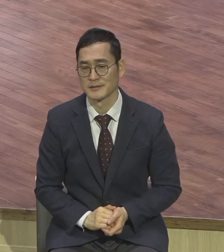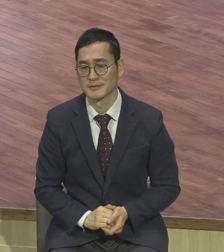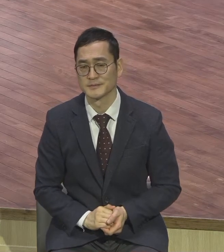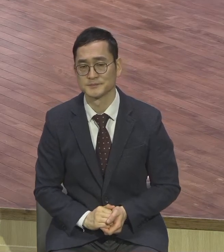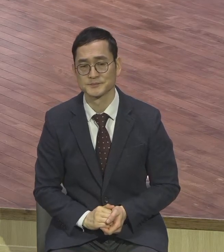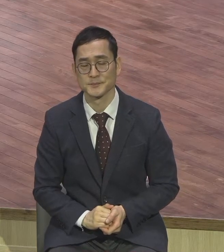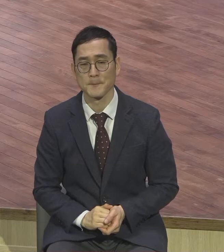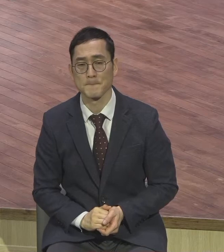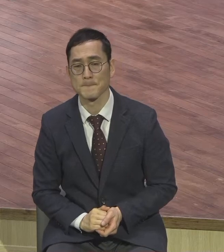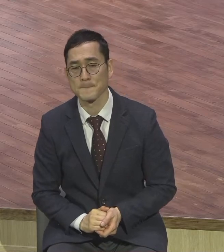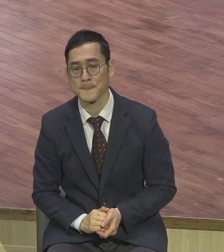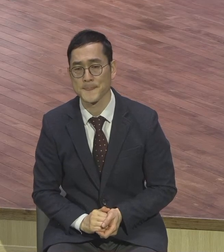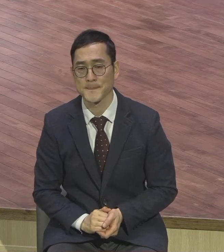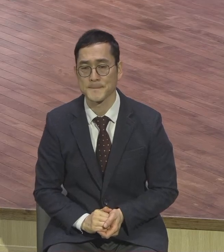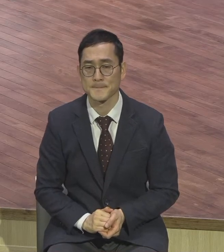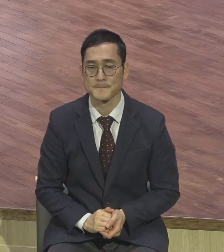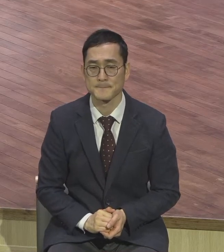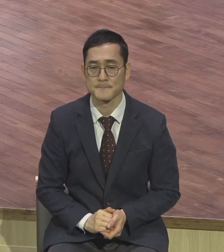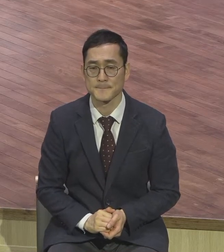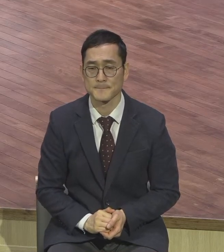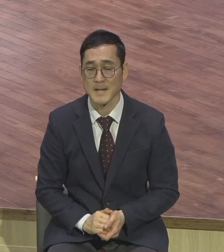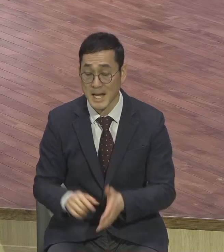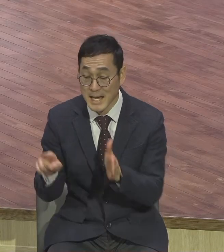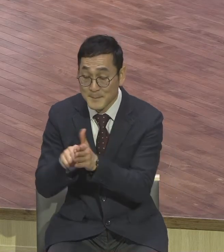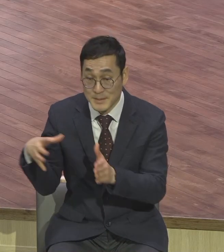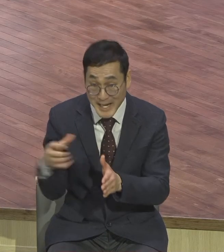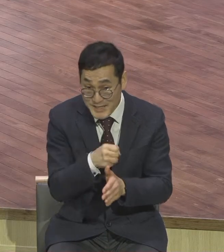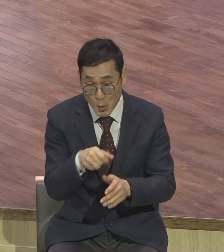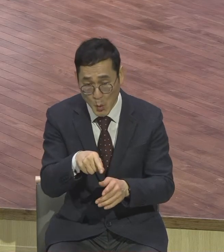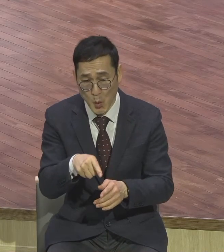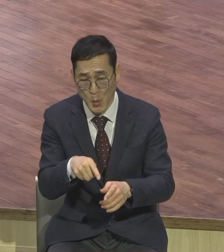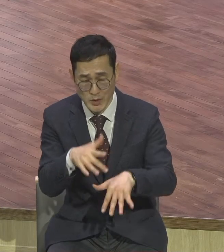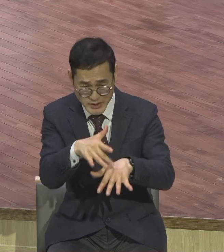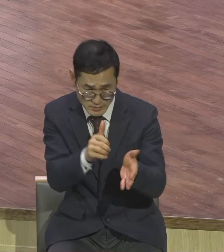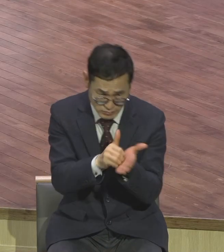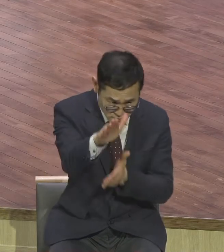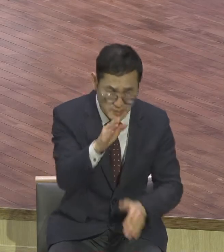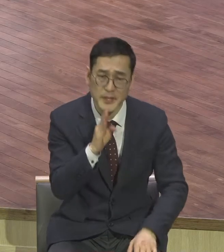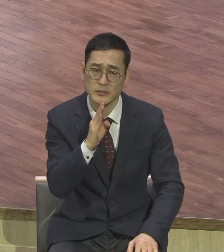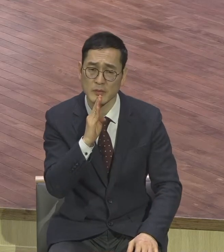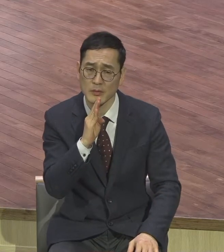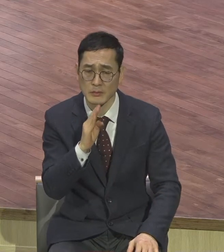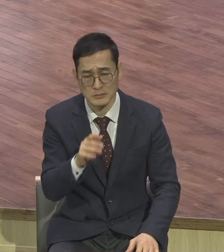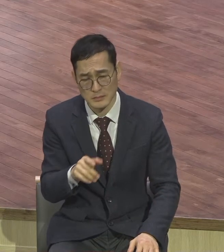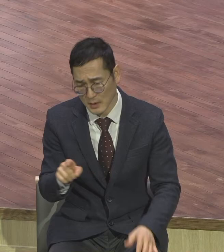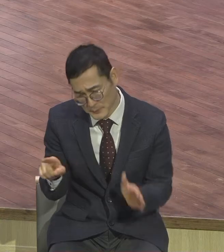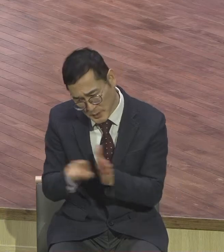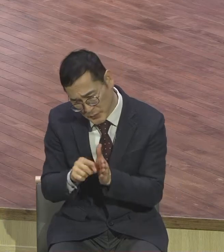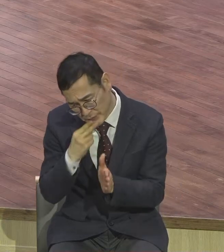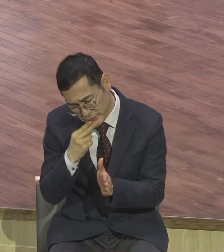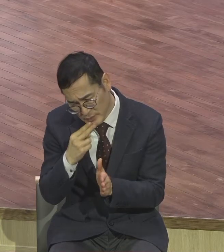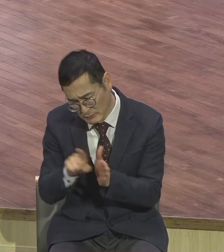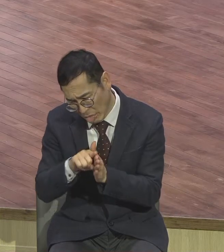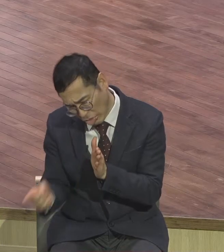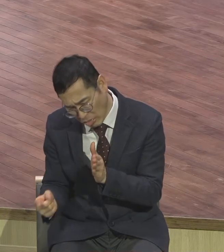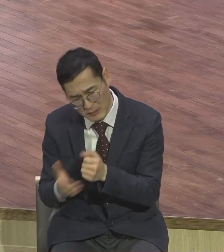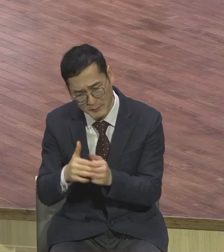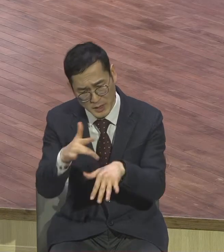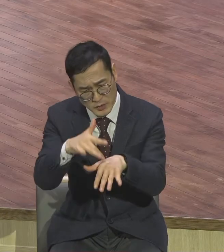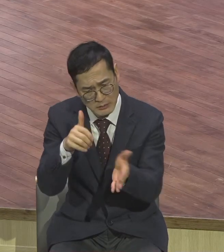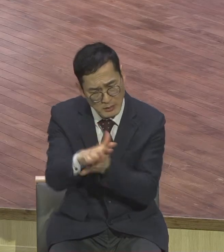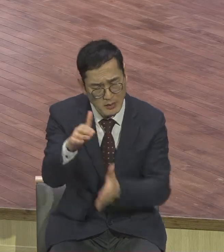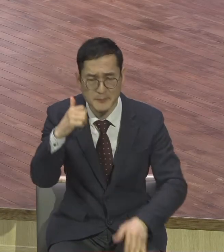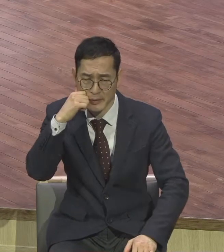믿음으로 대처해야 되는데 그렇지 못했다 제자들이 무엇보다 제자들은 이미 예수님의 근원을